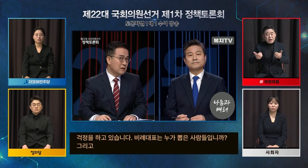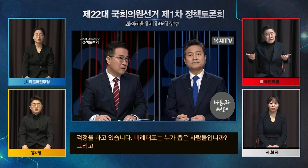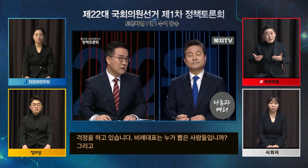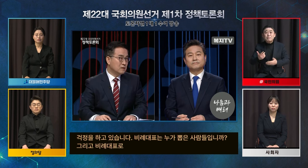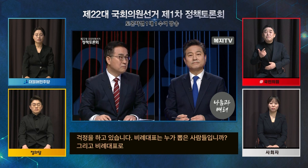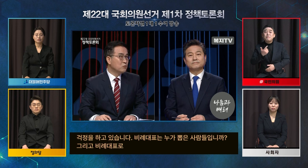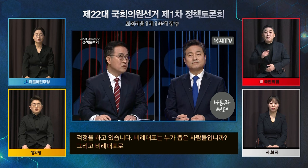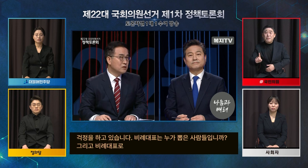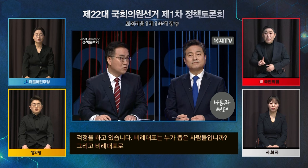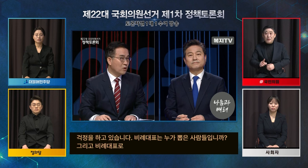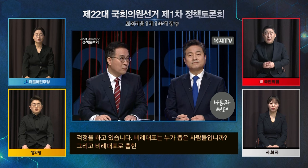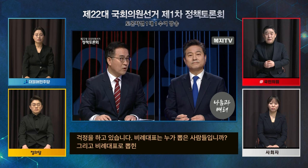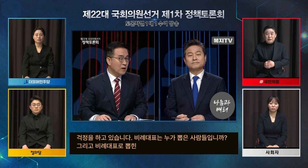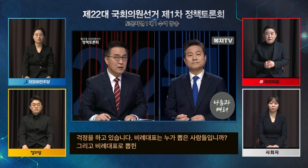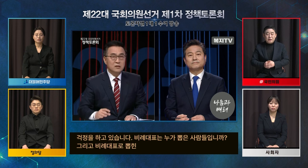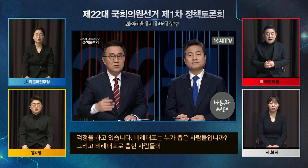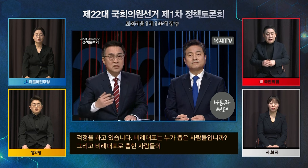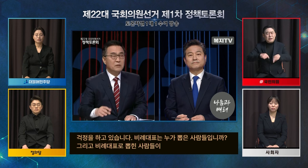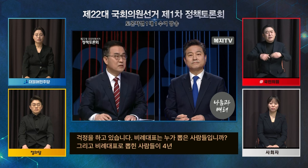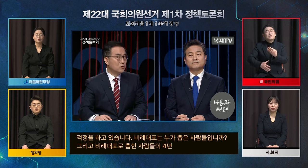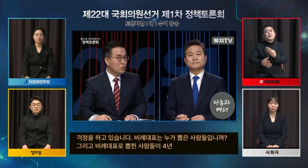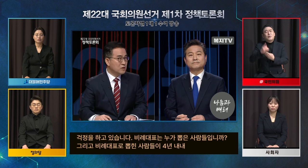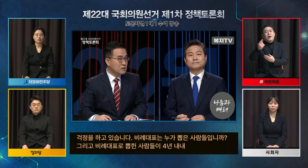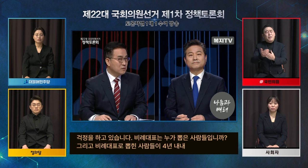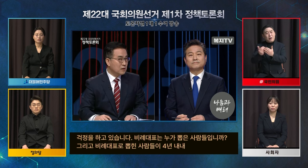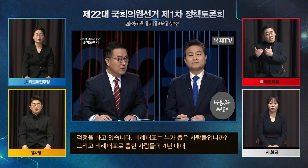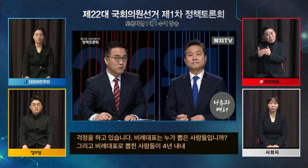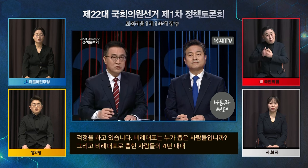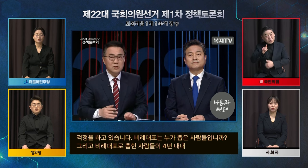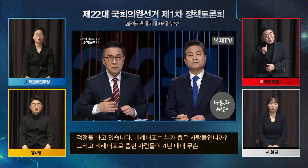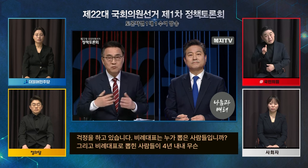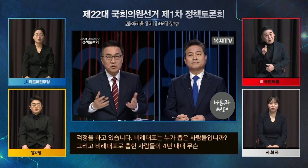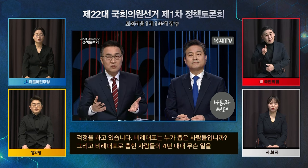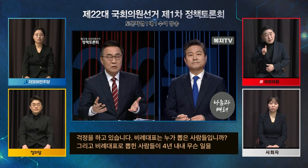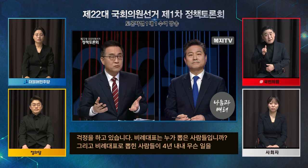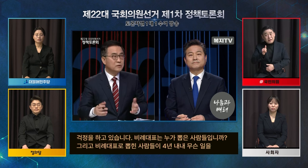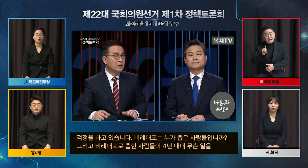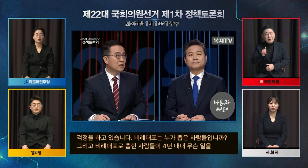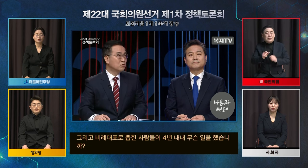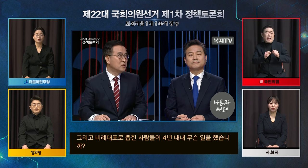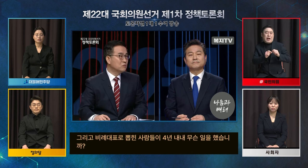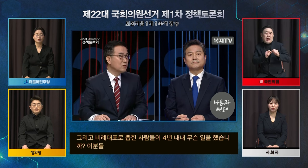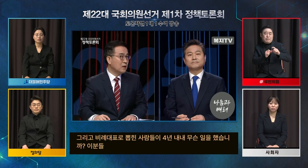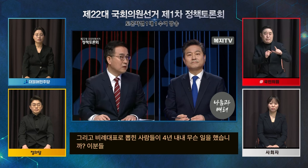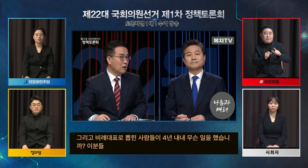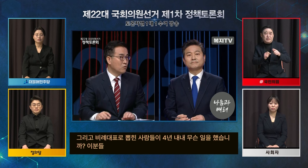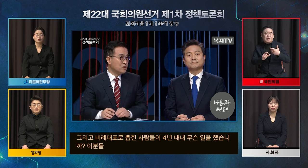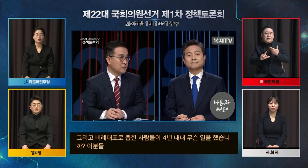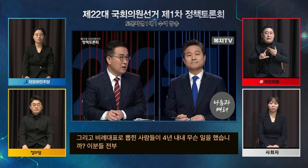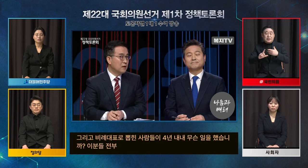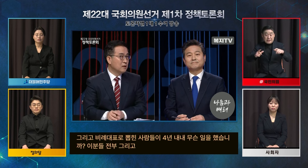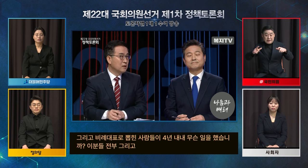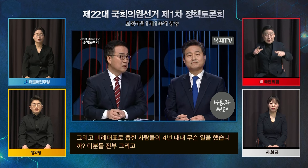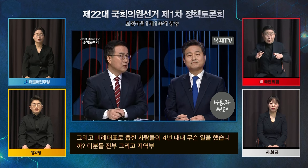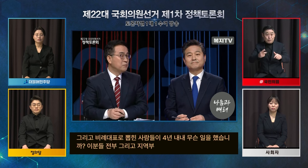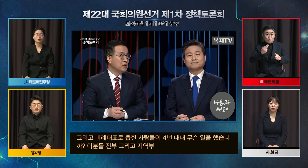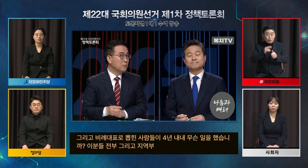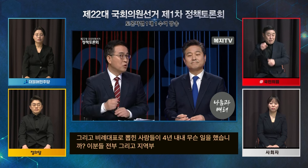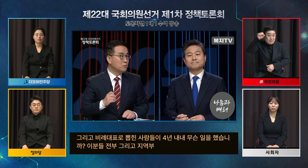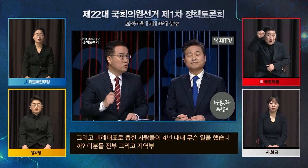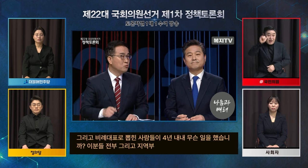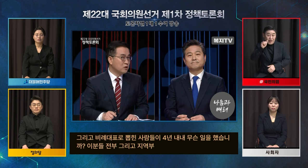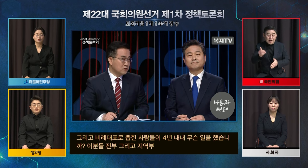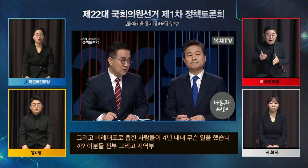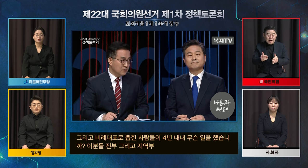했습니까? 정말 우리 정치통합과 정치의 발전에 도움이 됐습니까? 이분들 전부 그리고 대부분 또 지역구 나가겠다고 하고 있습니다. 이